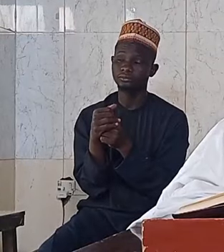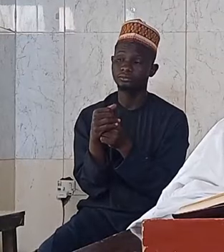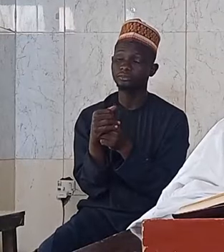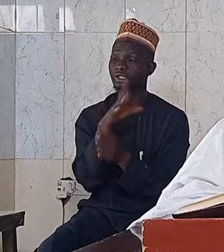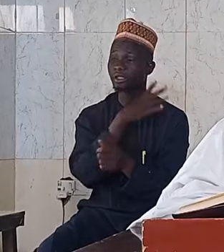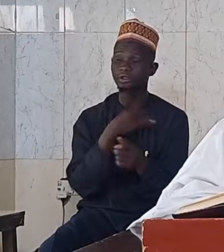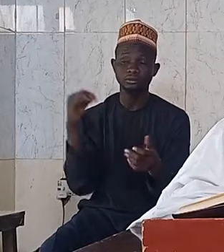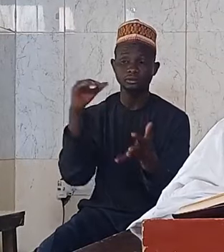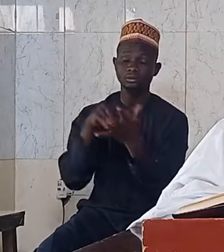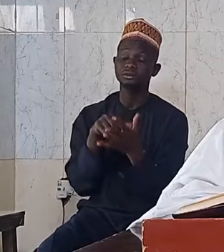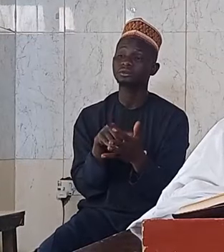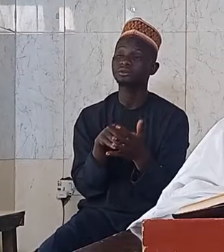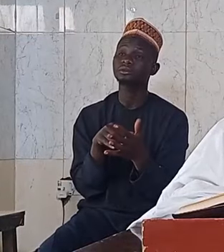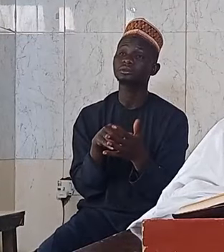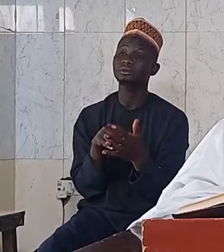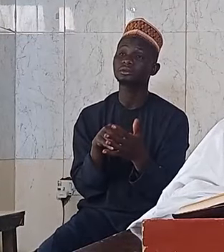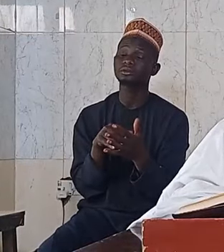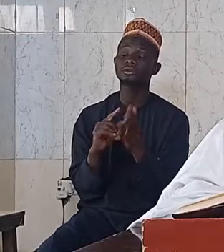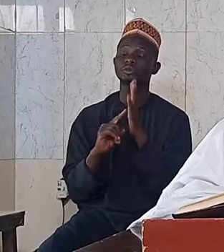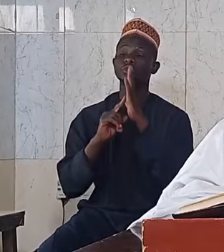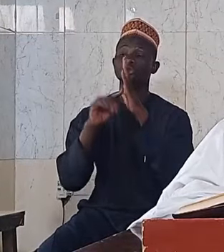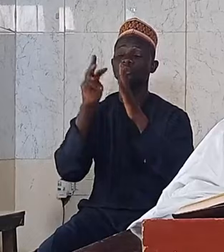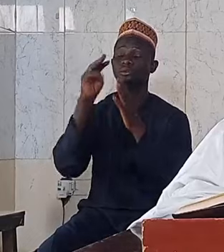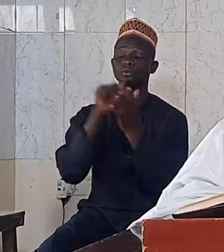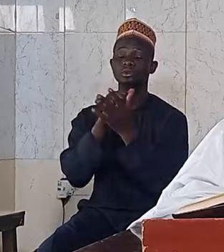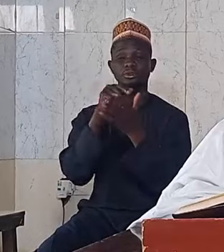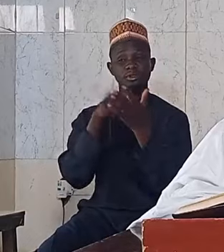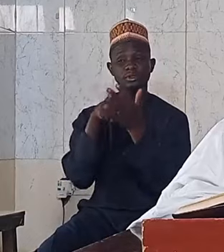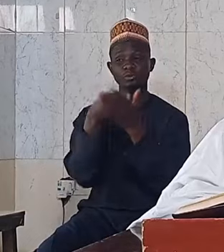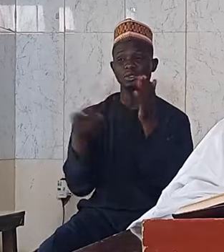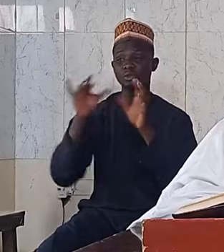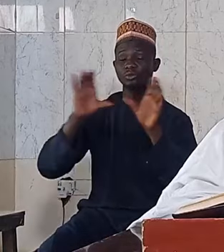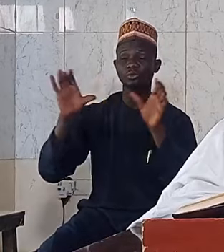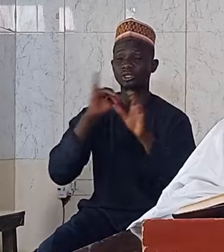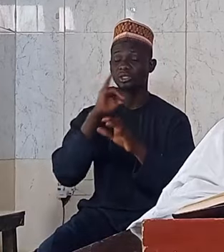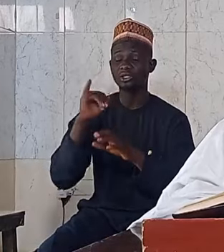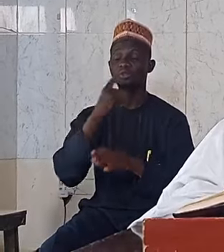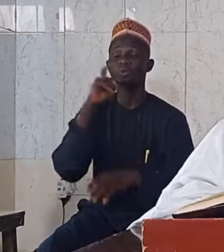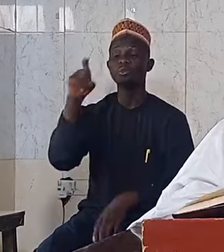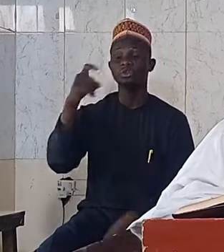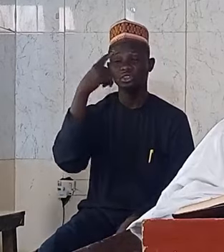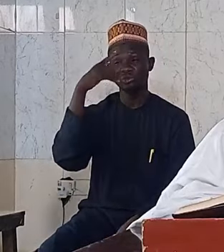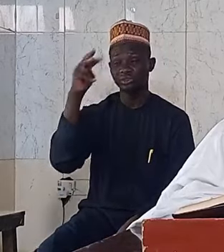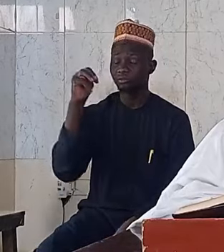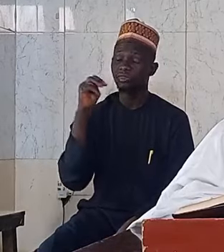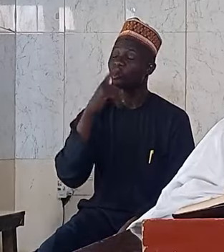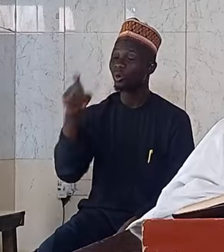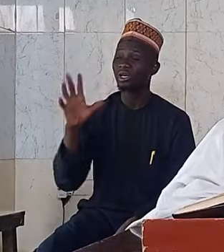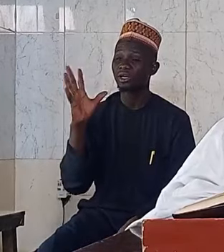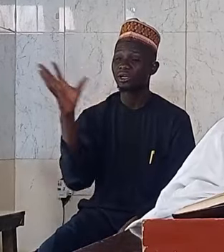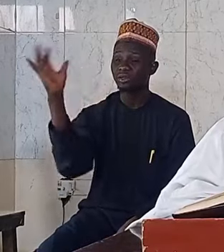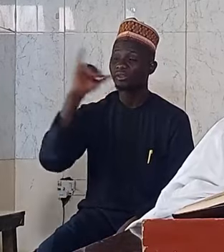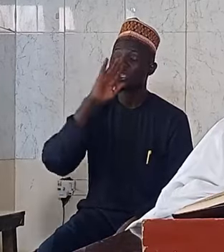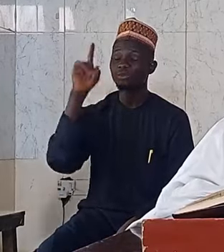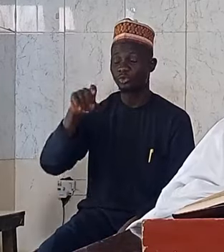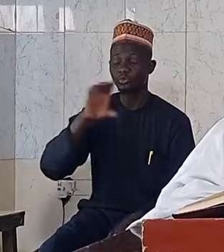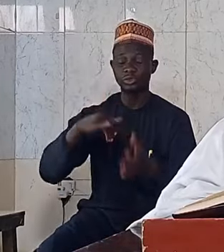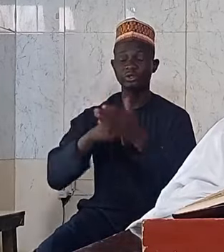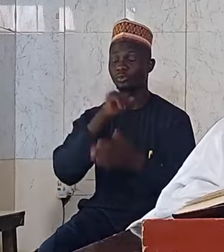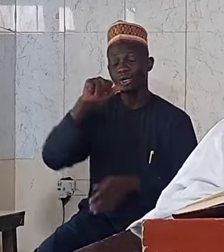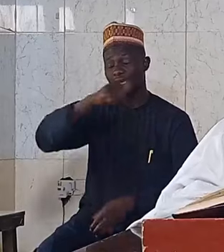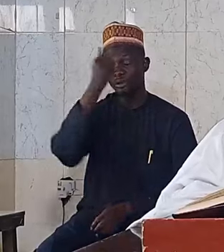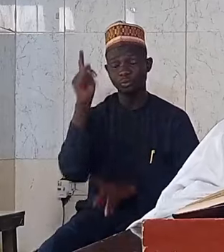kuma da bayyana musu cewa wannan abun ya wajaba a kansu su ne masu yi ba wasu ne za